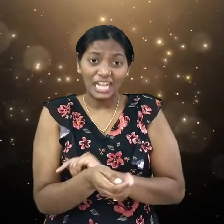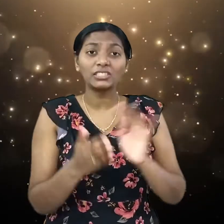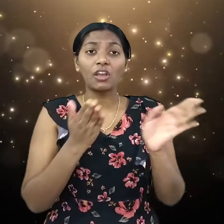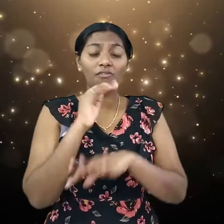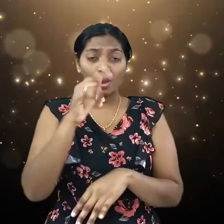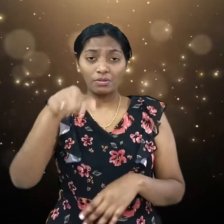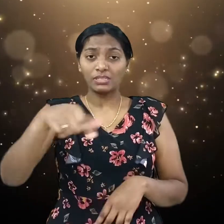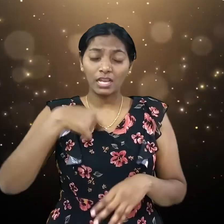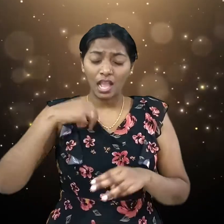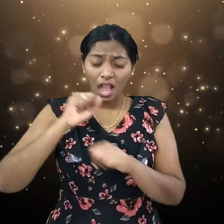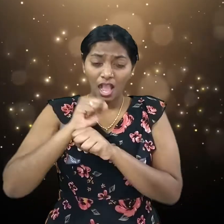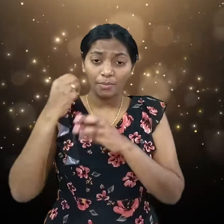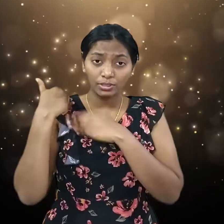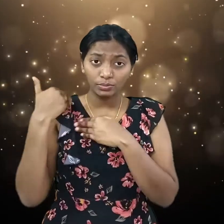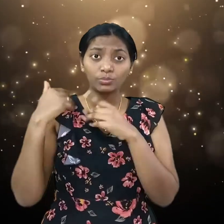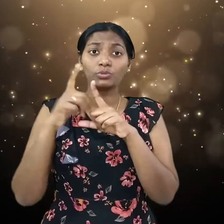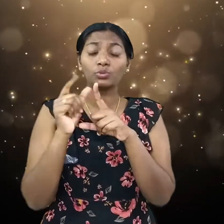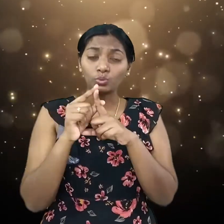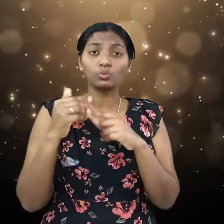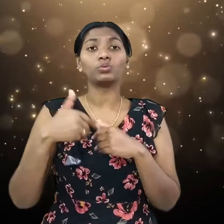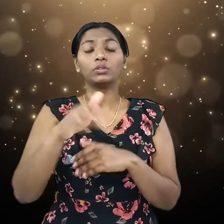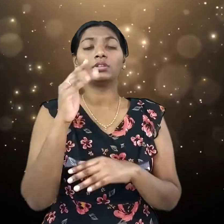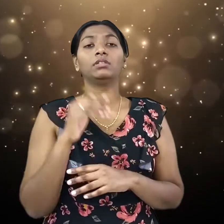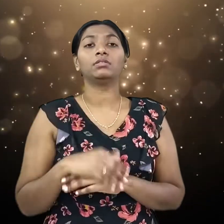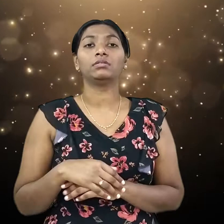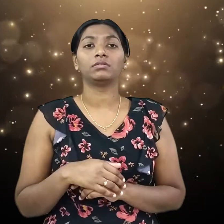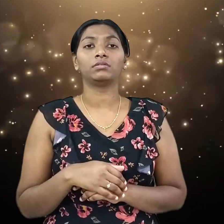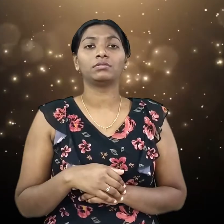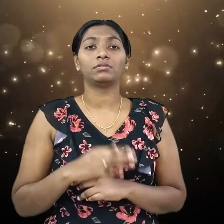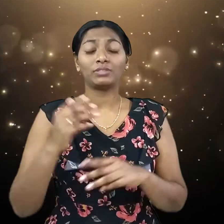क्योंकि ये बदलेगा तभी जब मैं और आप अपना काम करेंगे।